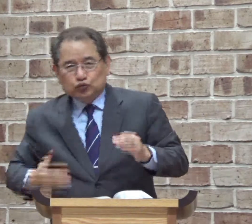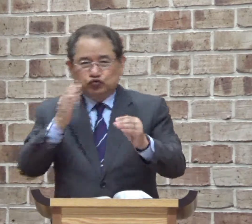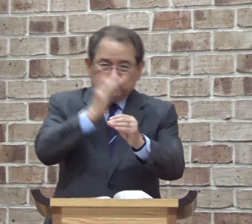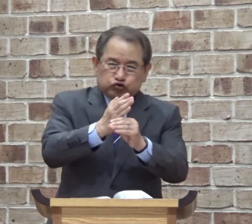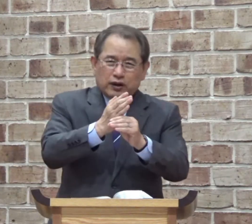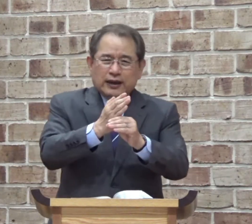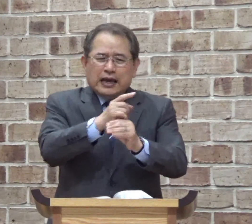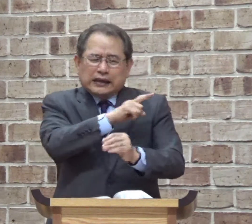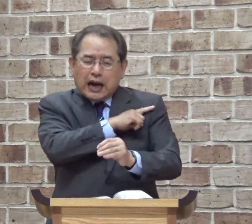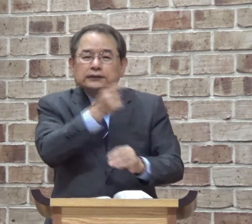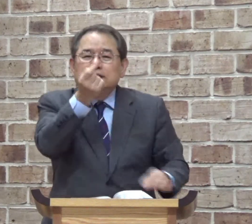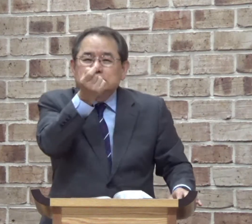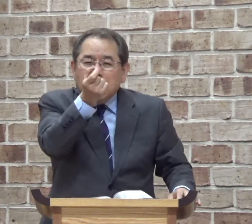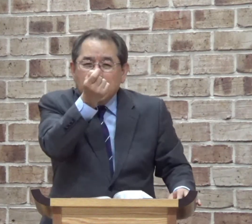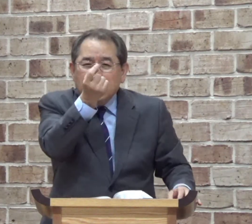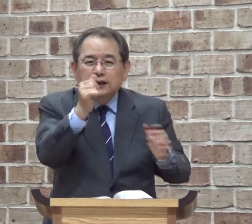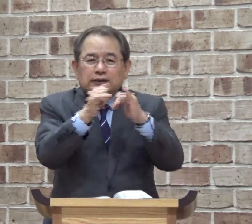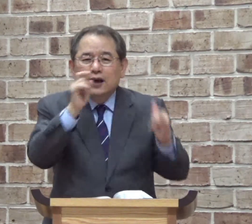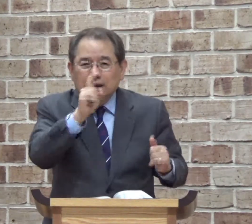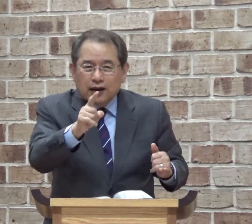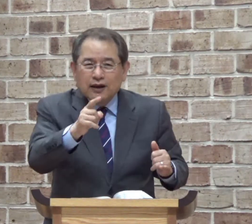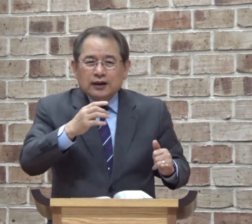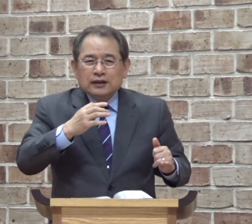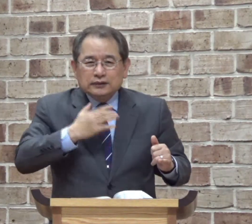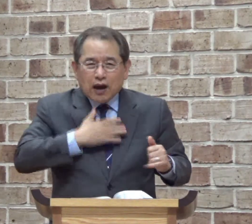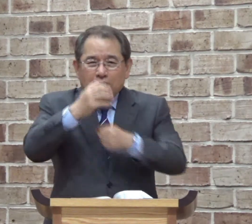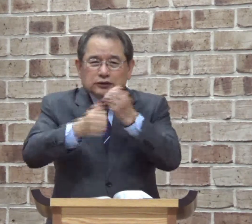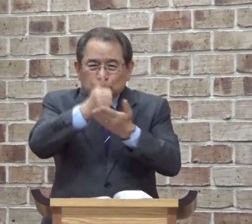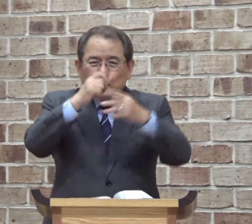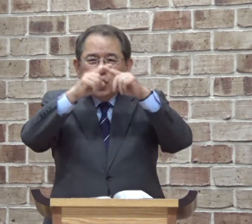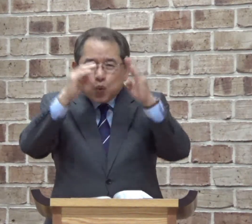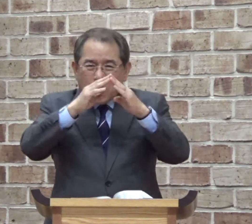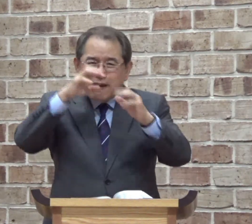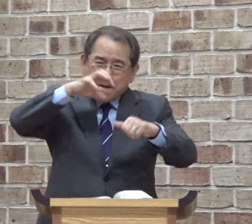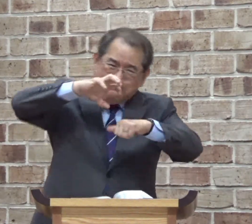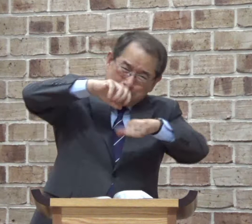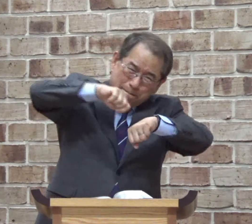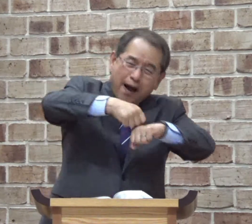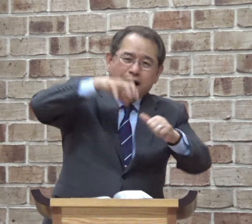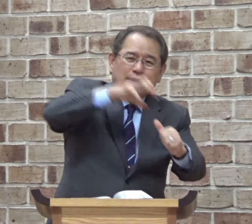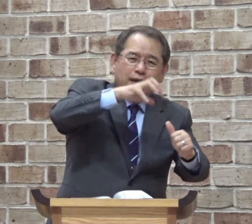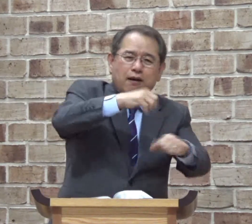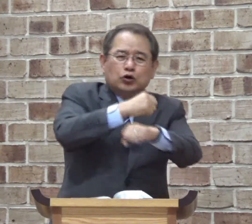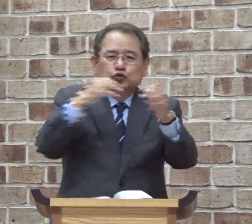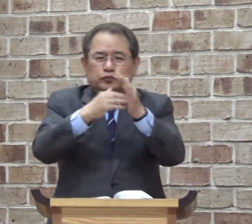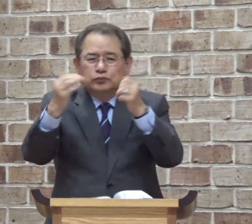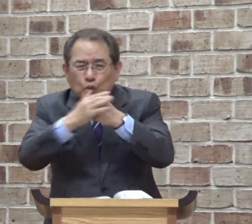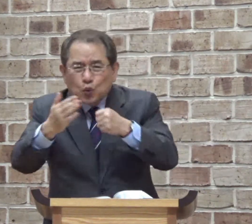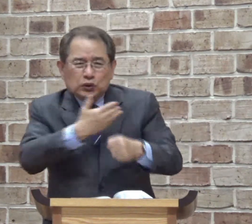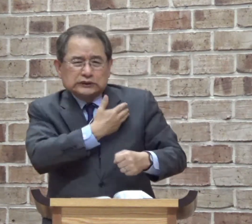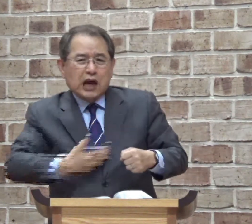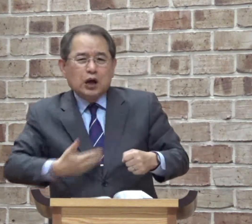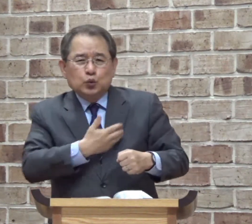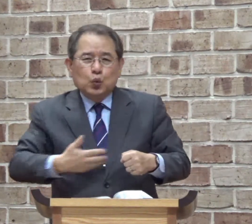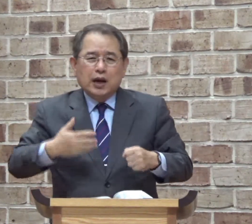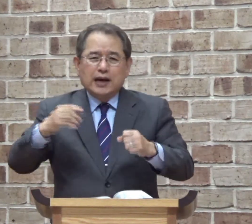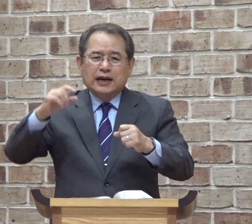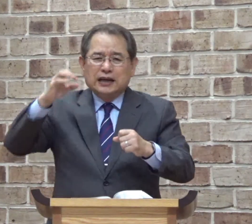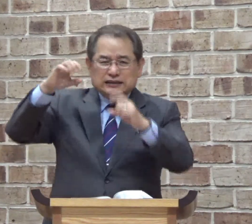자라. 나는 하나님의 교회를 박해하였으므로 사도라 칭함받기를 감당하지 못할